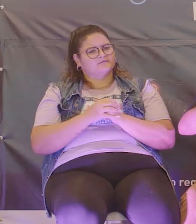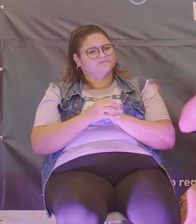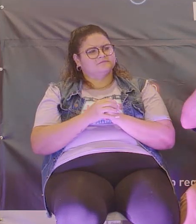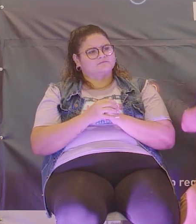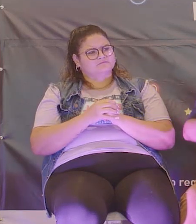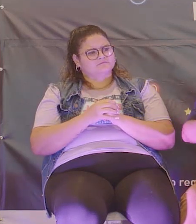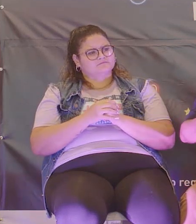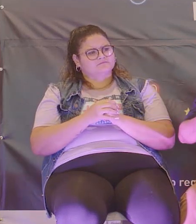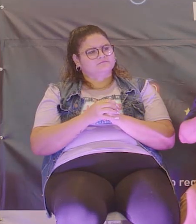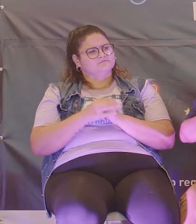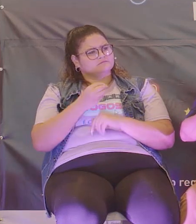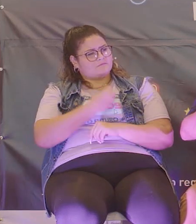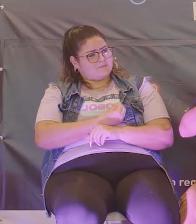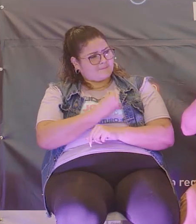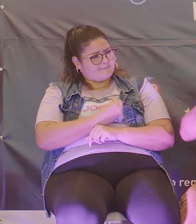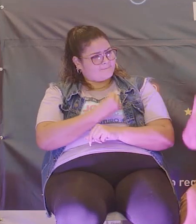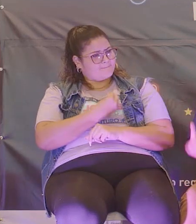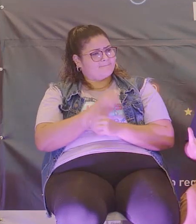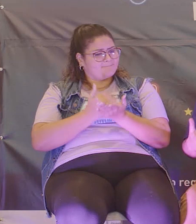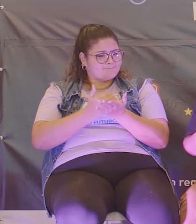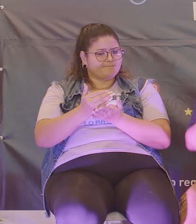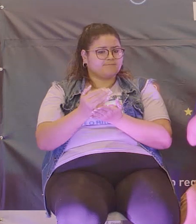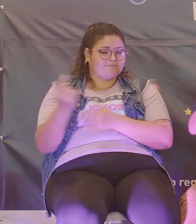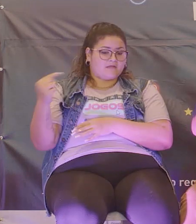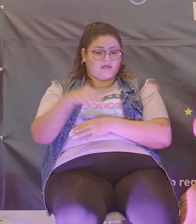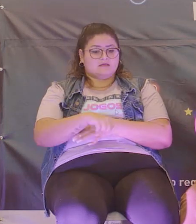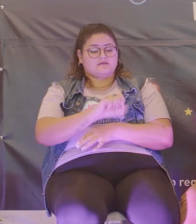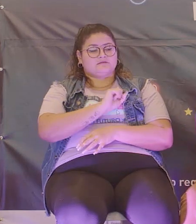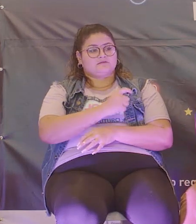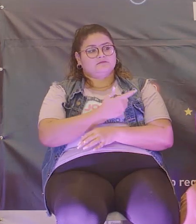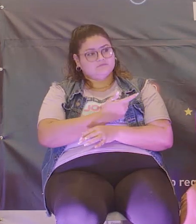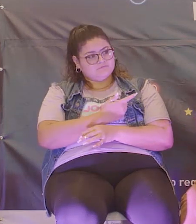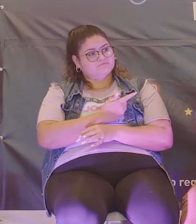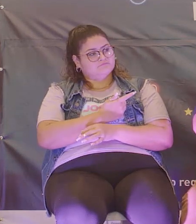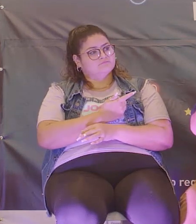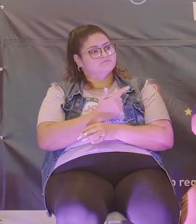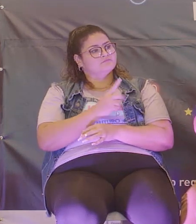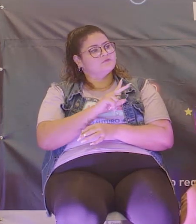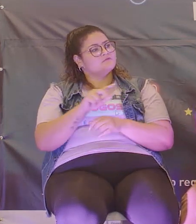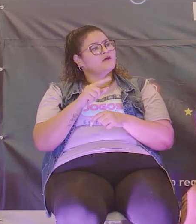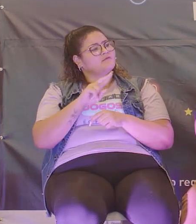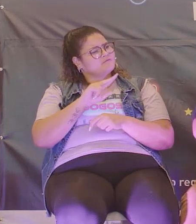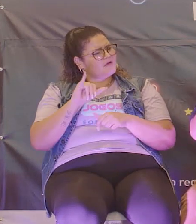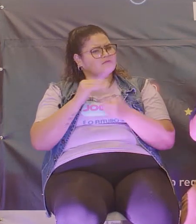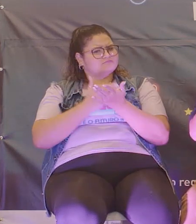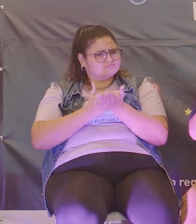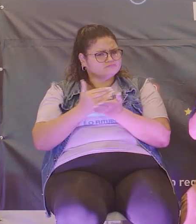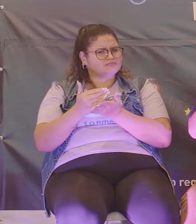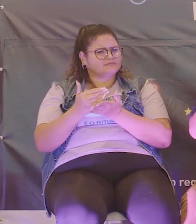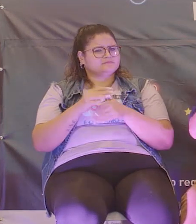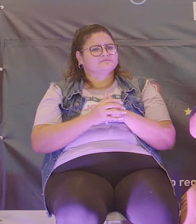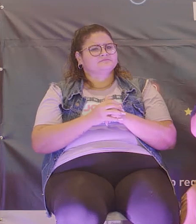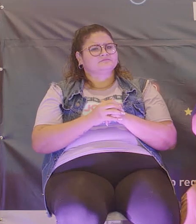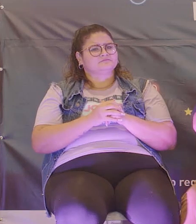começando a trazer esse tipo de iniciativas para cá e ver que, pô, isso vai se tornar uma realidade cada vez mais presente. E